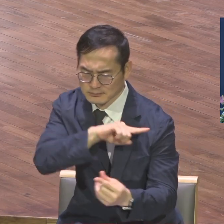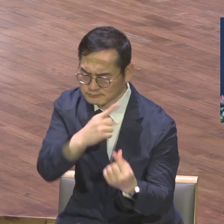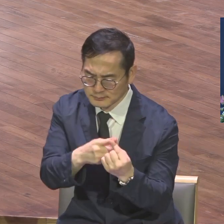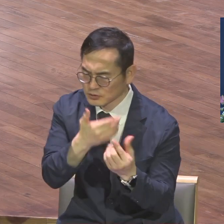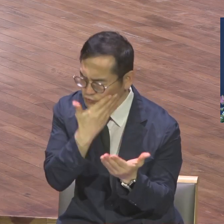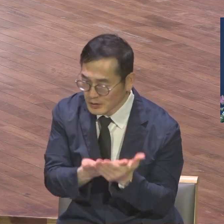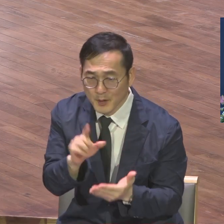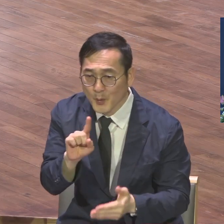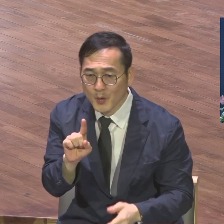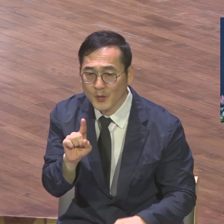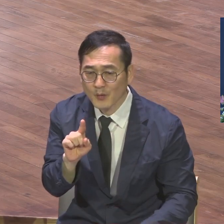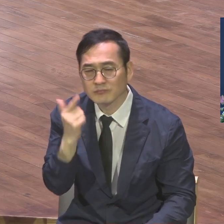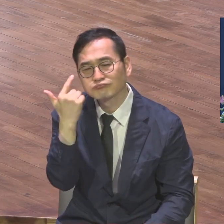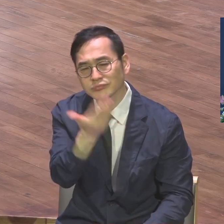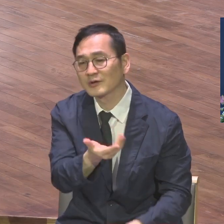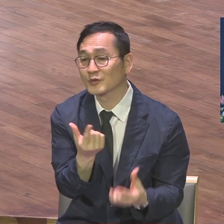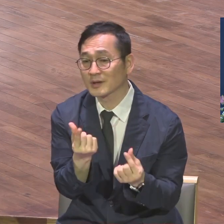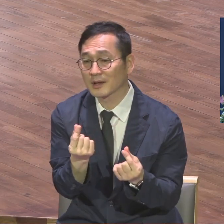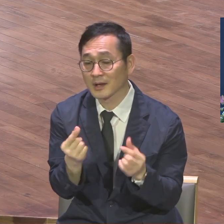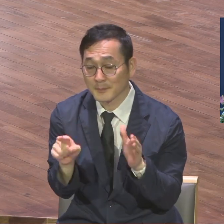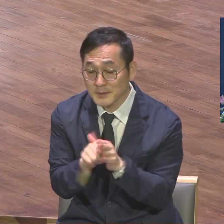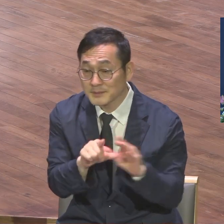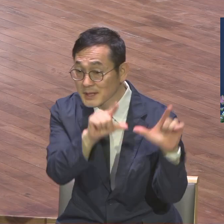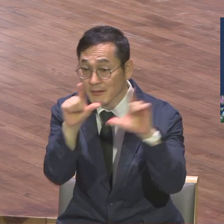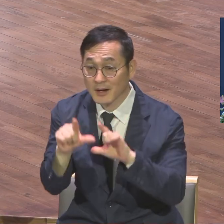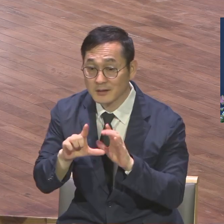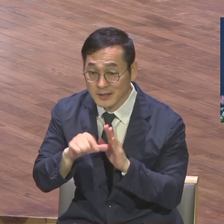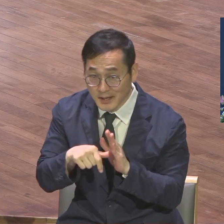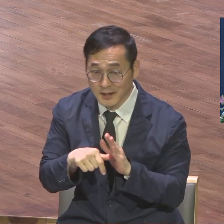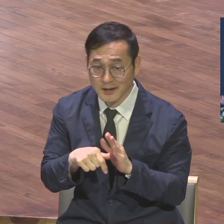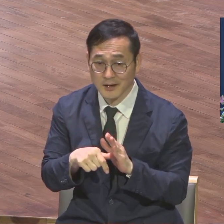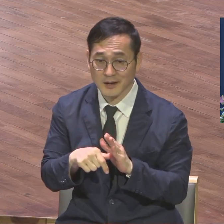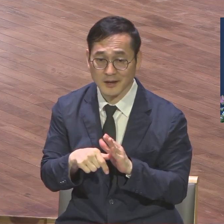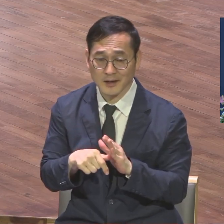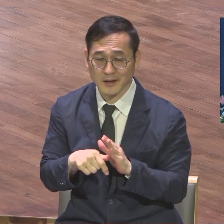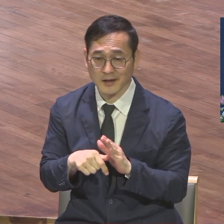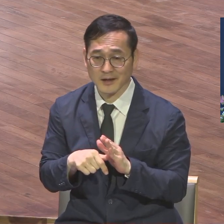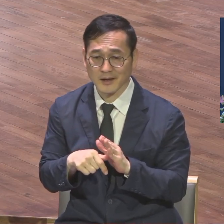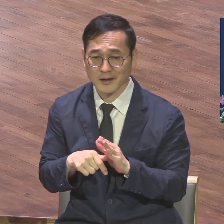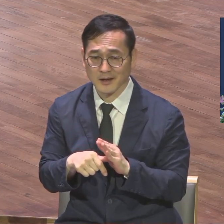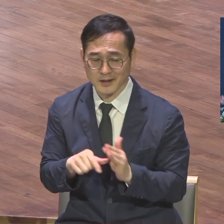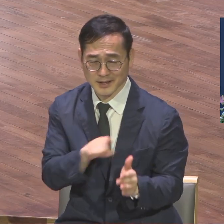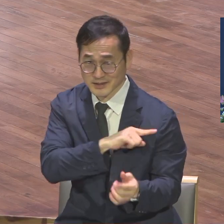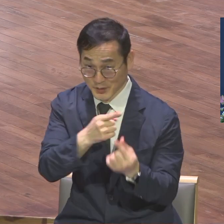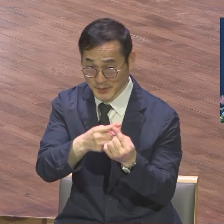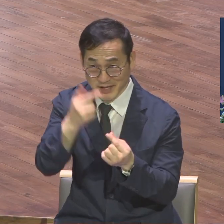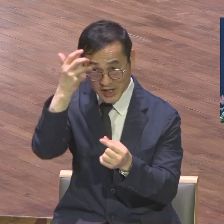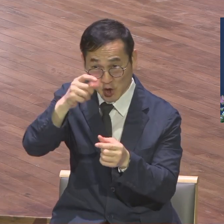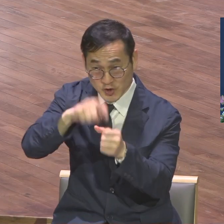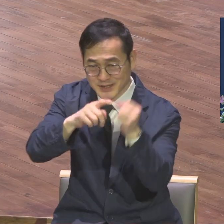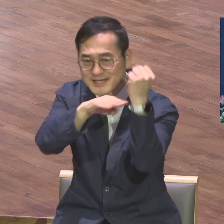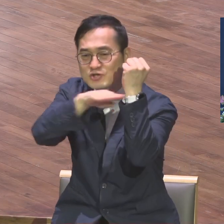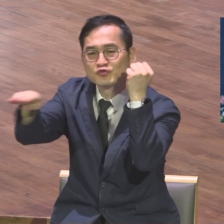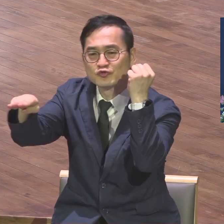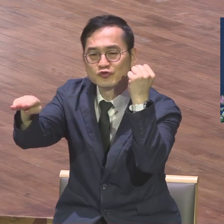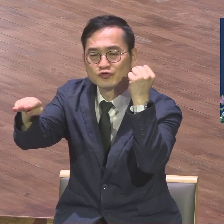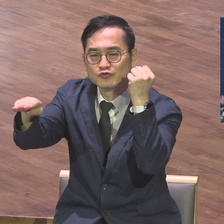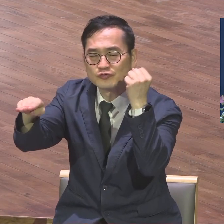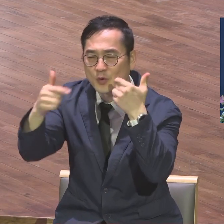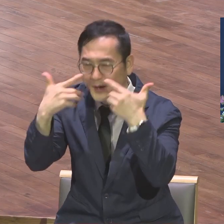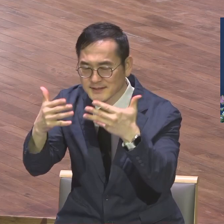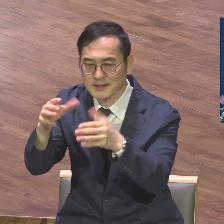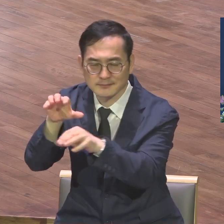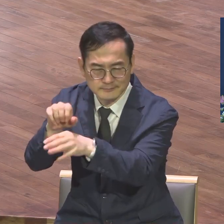신앙생활은 무엇보다 중요한 것이 뭐냐? 영적 기준을 제대로 잡는 데서부터 시작됩니다. 영적